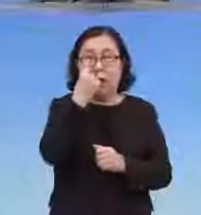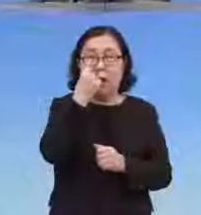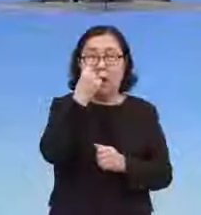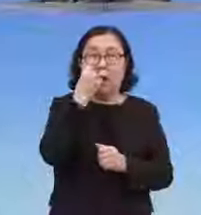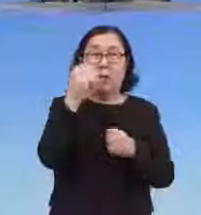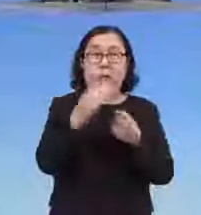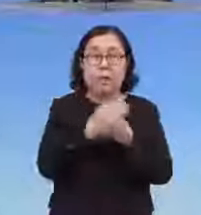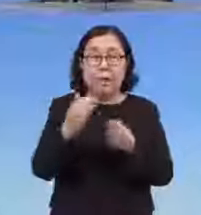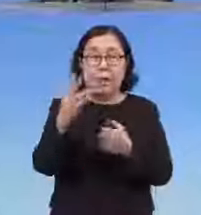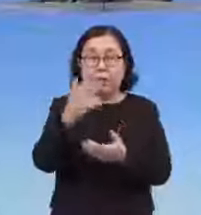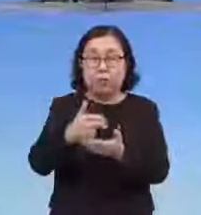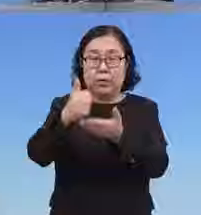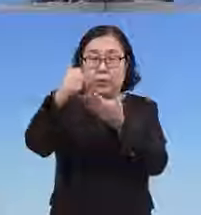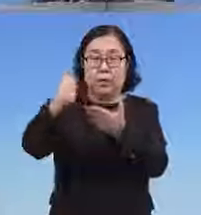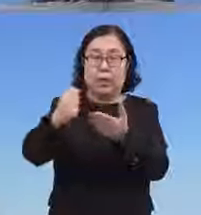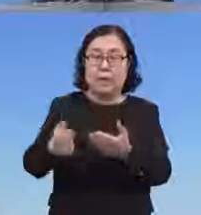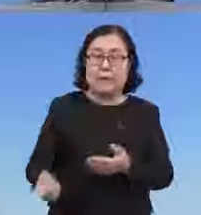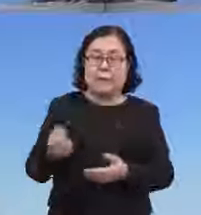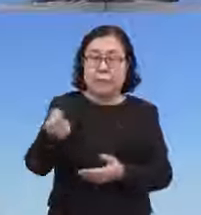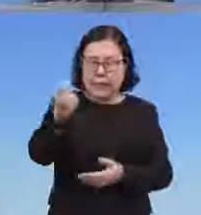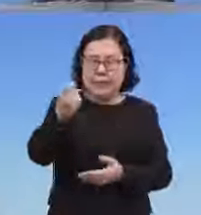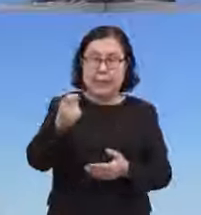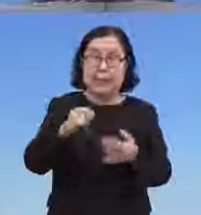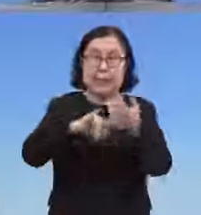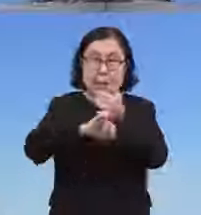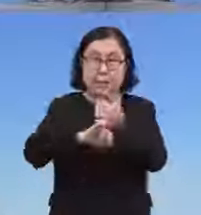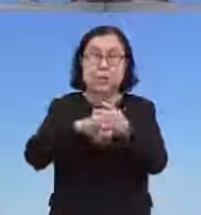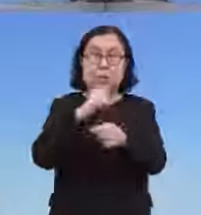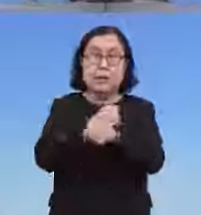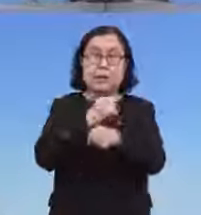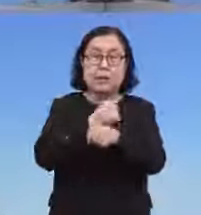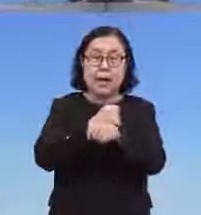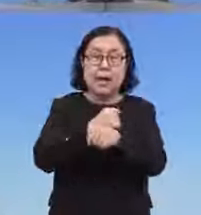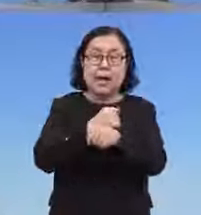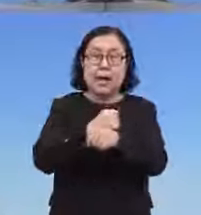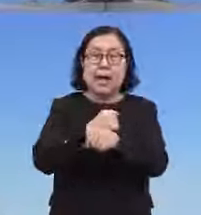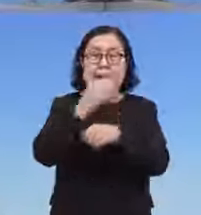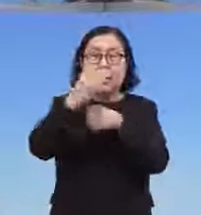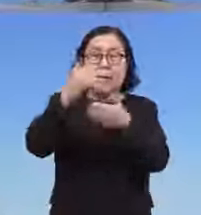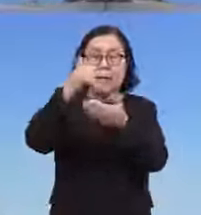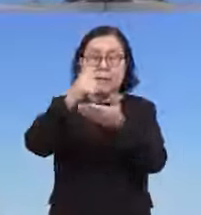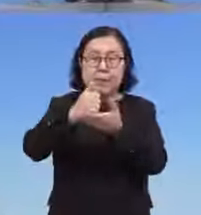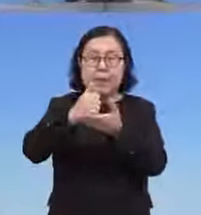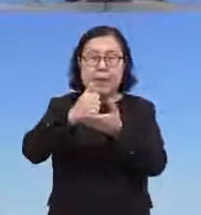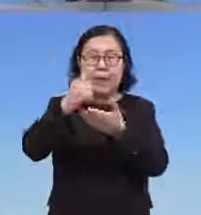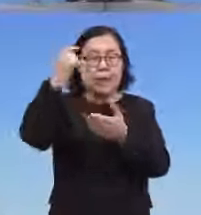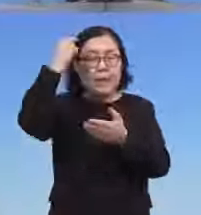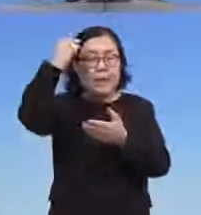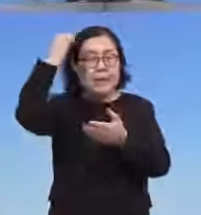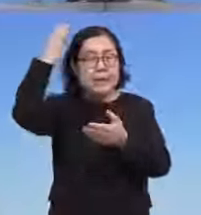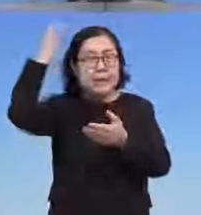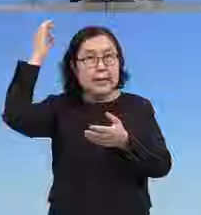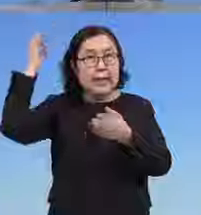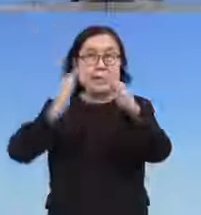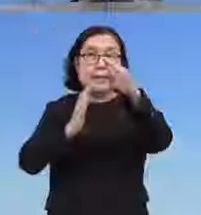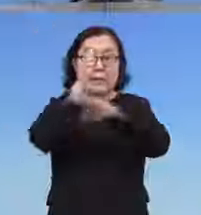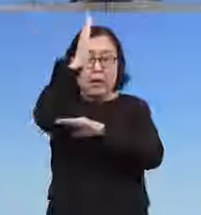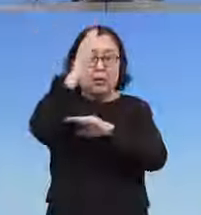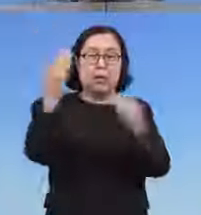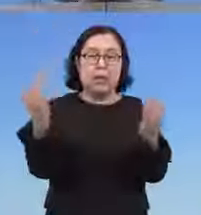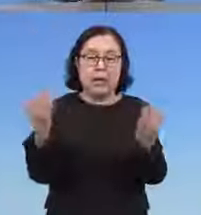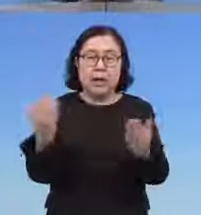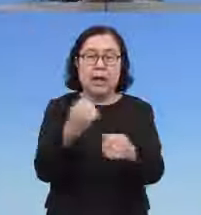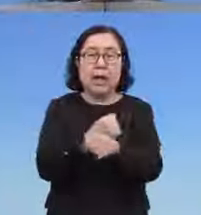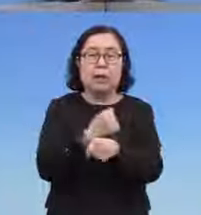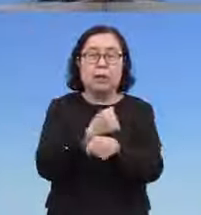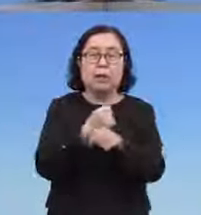의리버리하니까, 내가 아무 대책 없이 주님께 그냥 곧 즉시로 약속을 하니까 상상을 초월하는 하나님의 지혜와 방법으로 일을 이루어